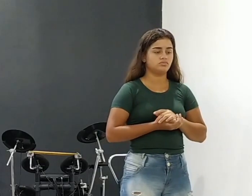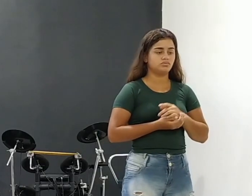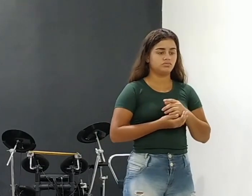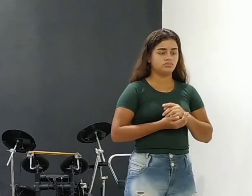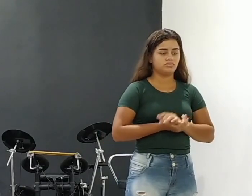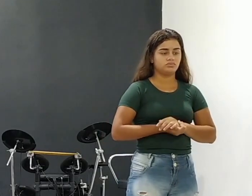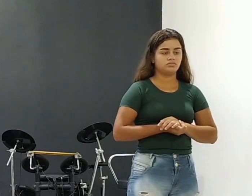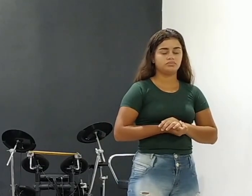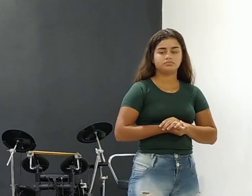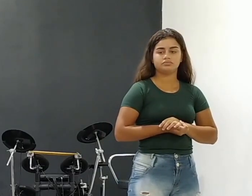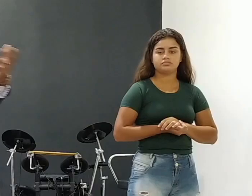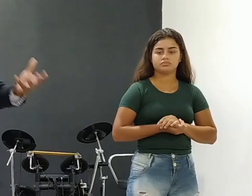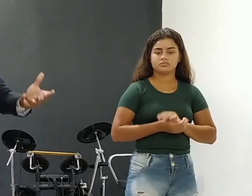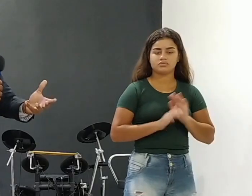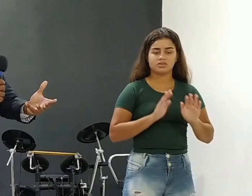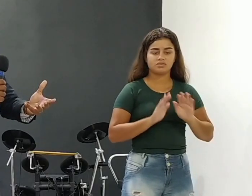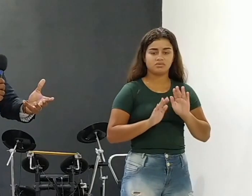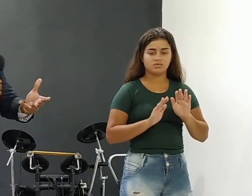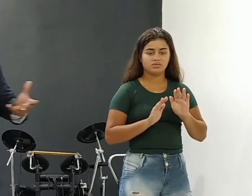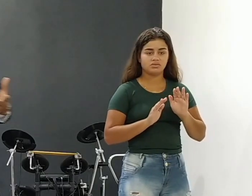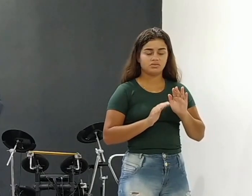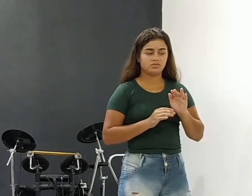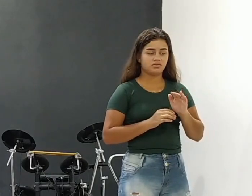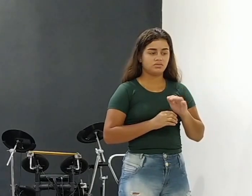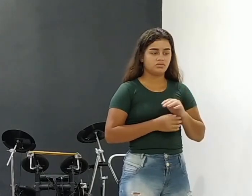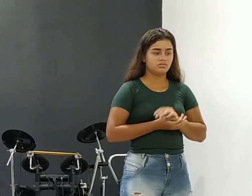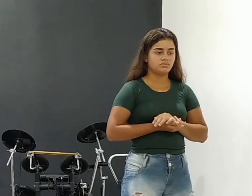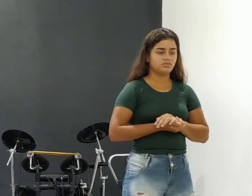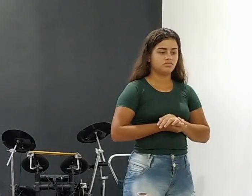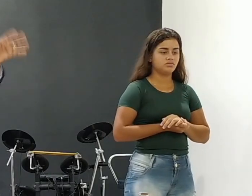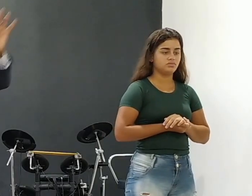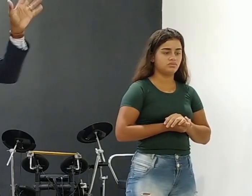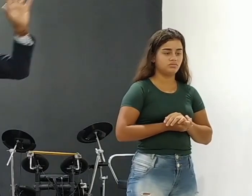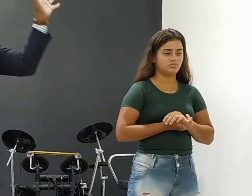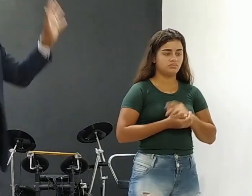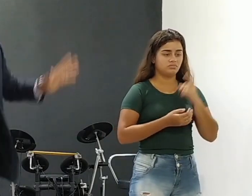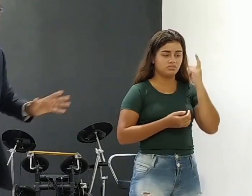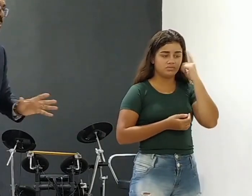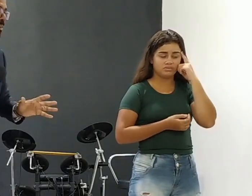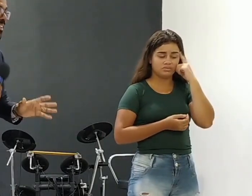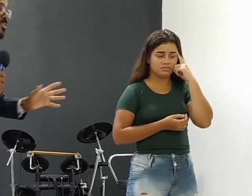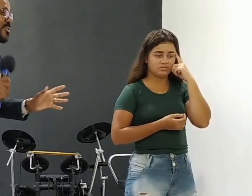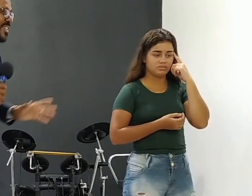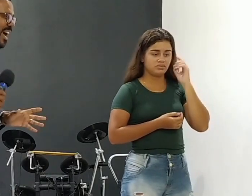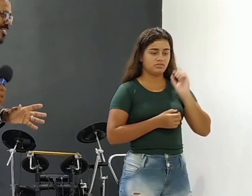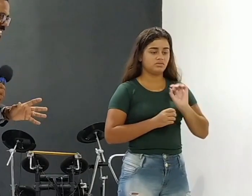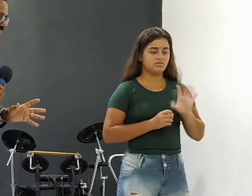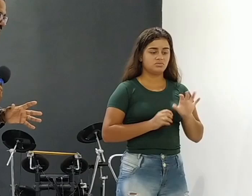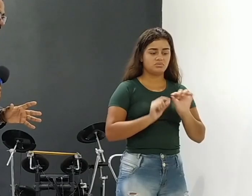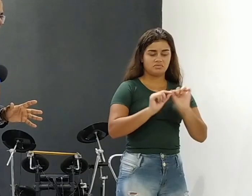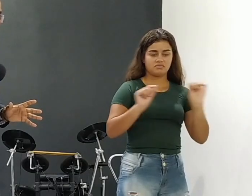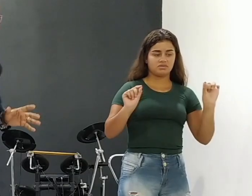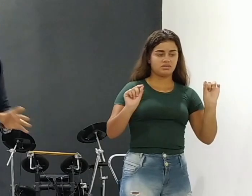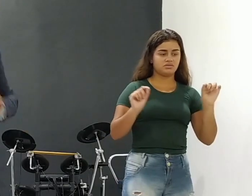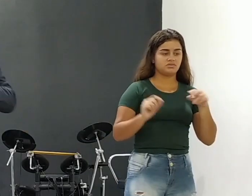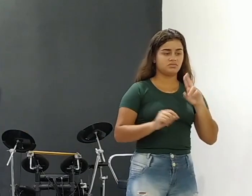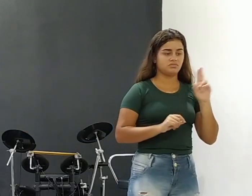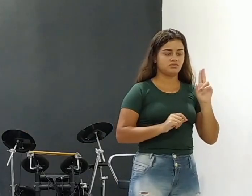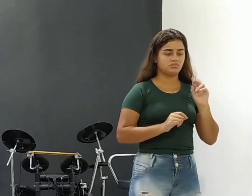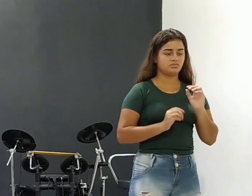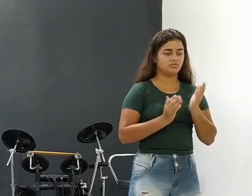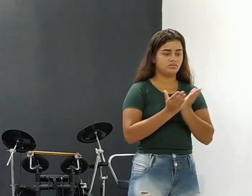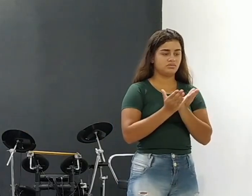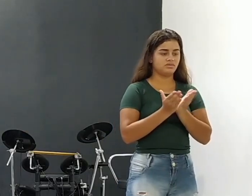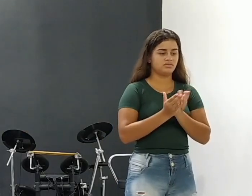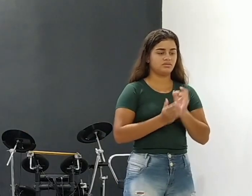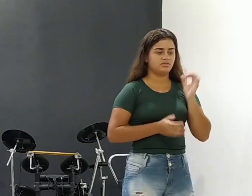as pessoas, às vezes, iludidas, elas acham que é só usar uma frase gospel, está tudo certo, está